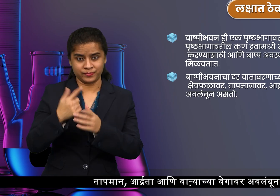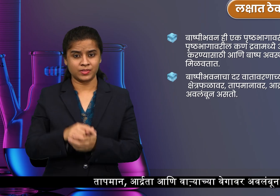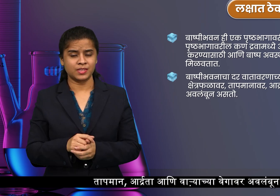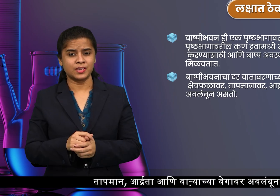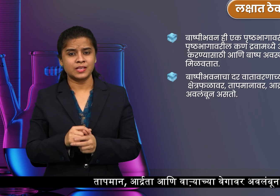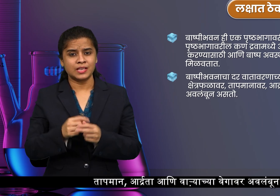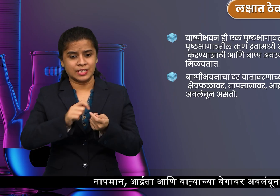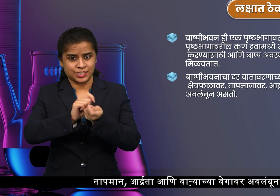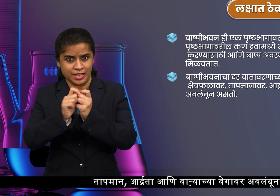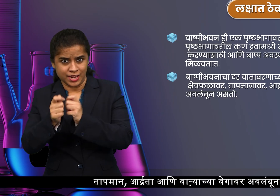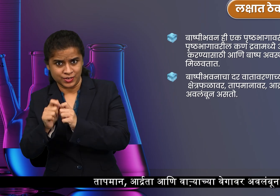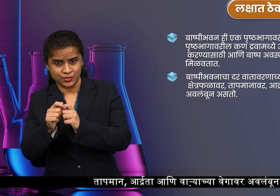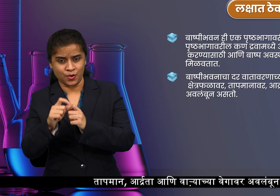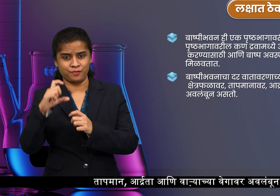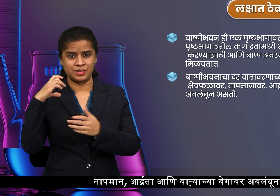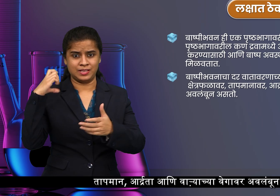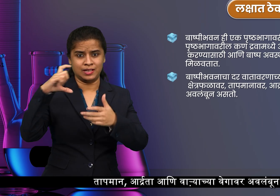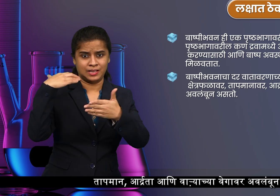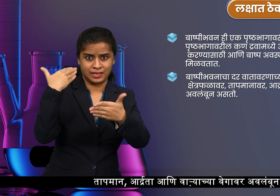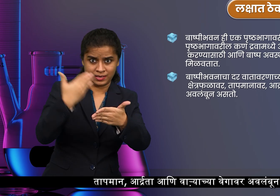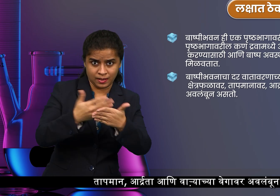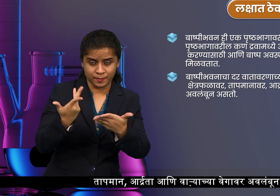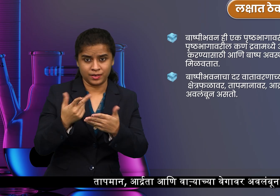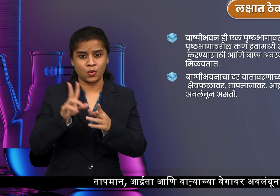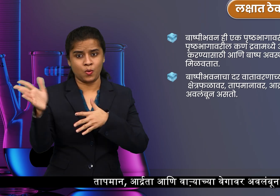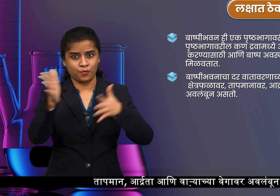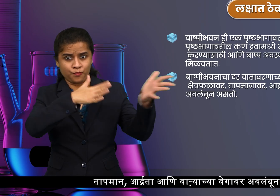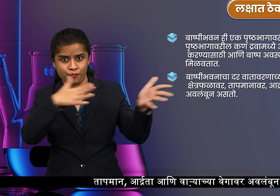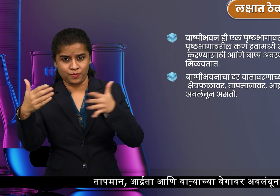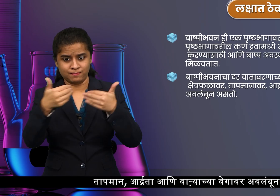आर्द्रता आणि वाऱ्यांच्या वेगावर अवलंबून असते.